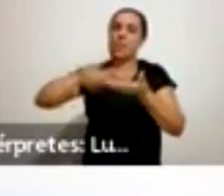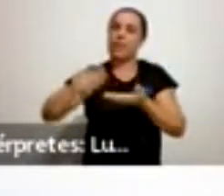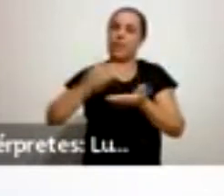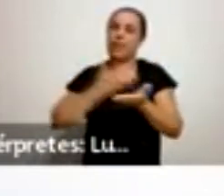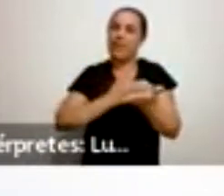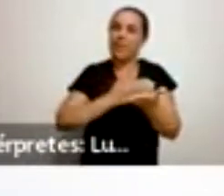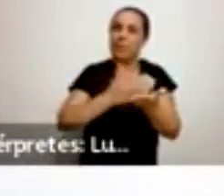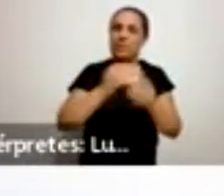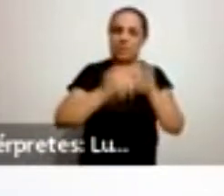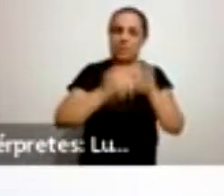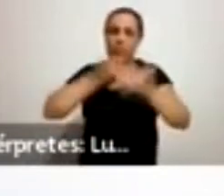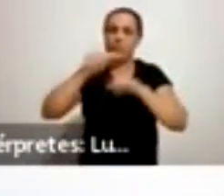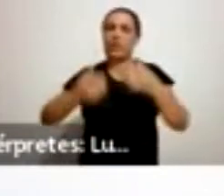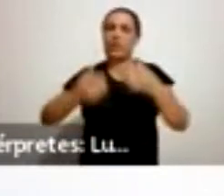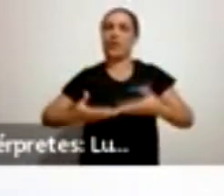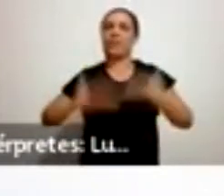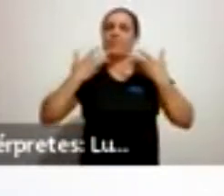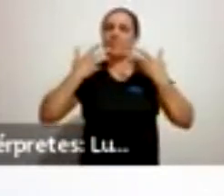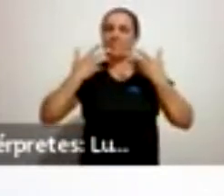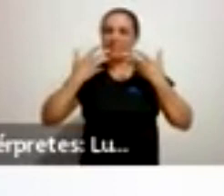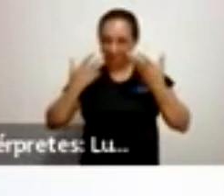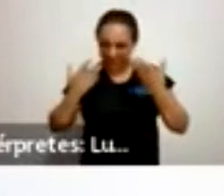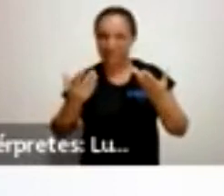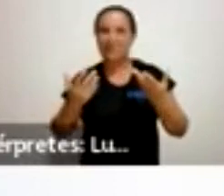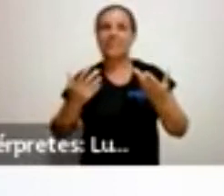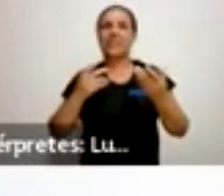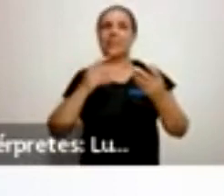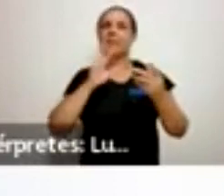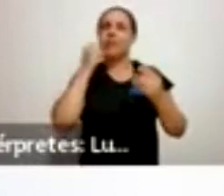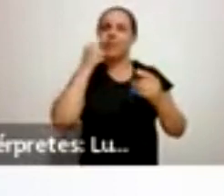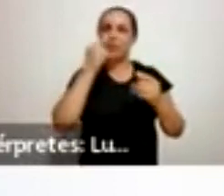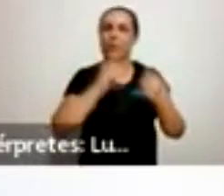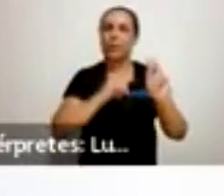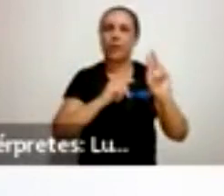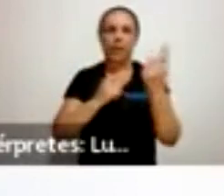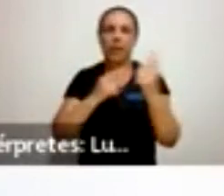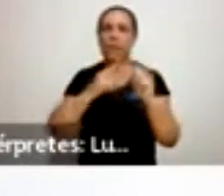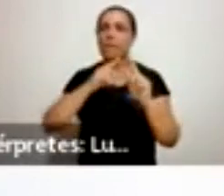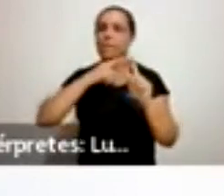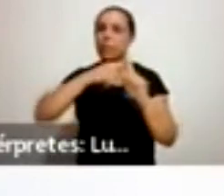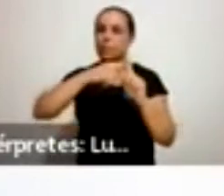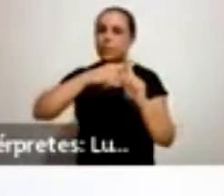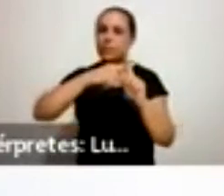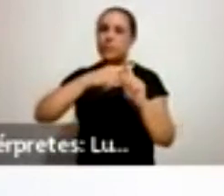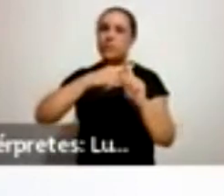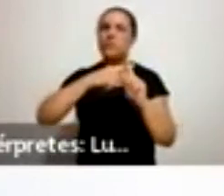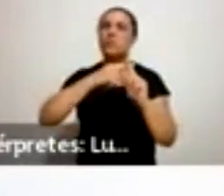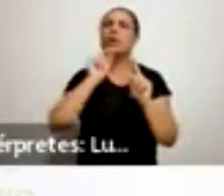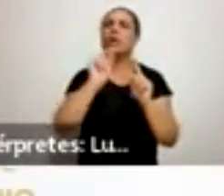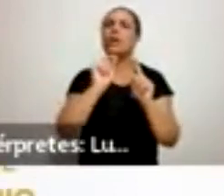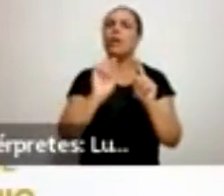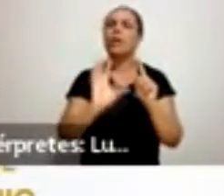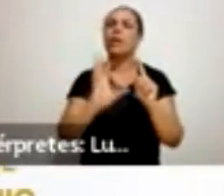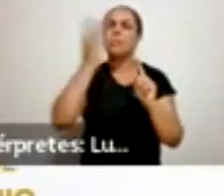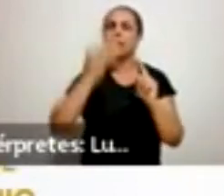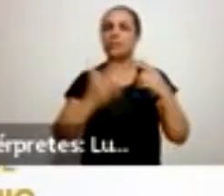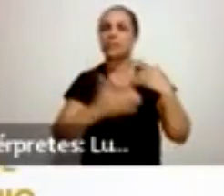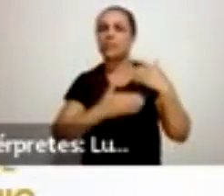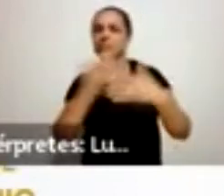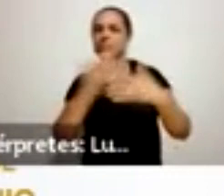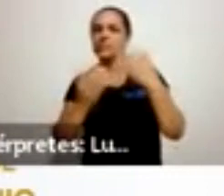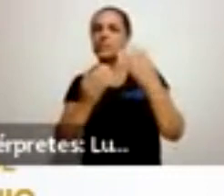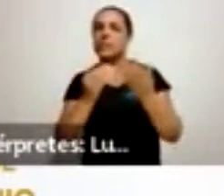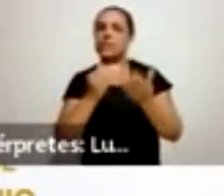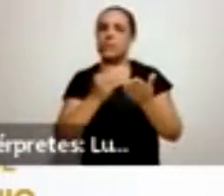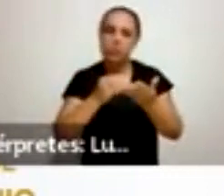aqui ao íon de hidrogênio, que está positivo. E aí a gente vai responder agora a segunda parte da pergunta.